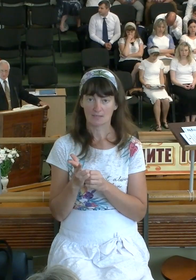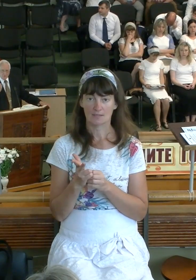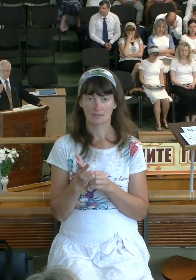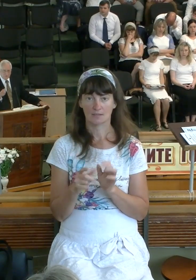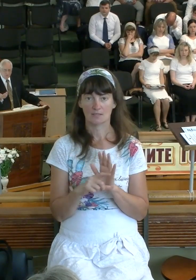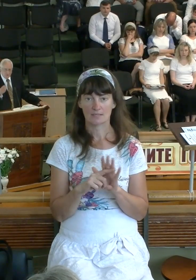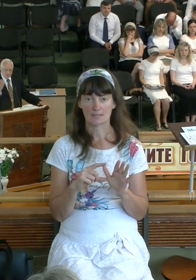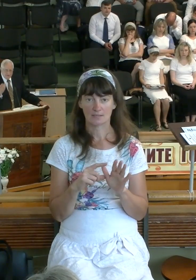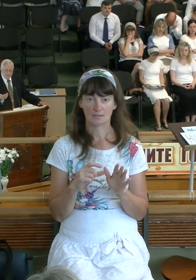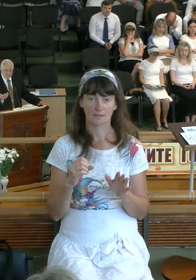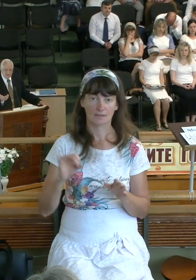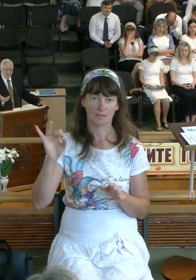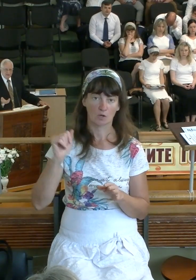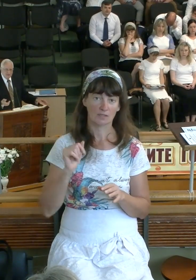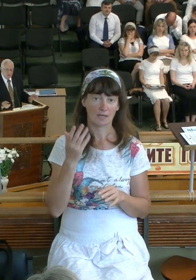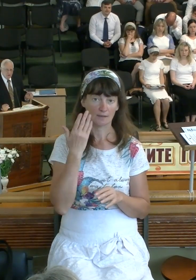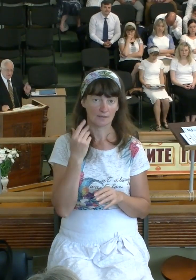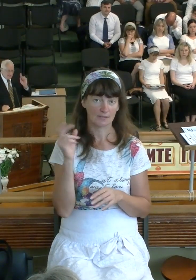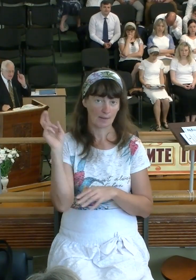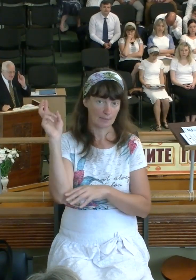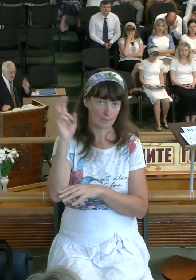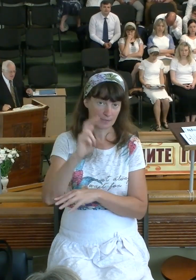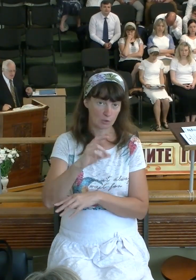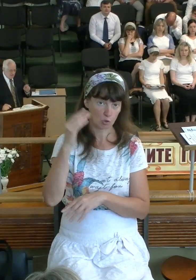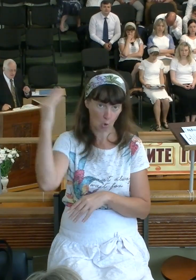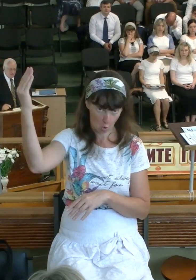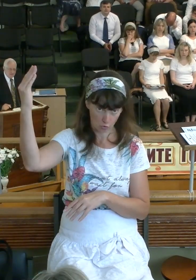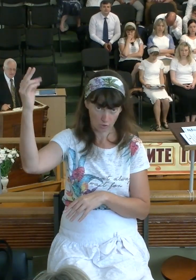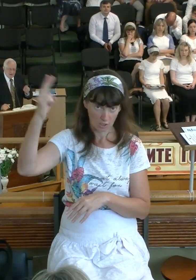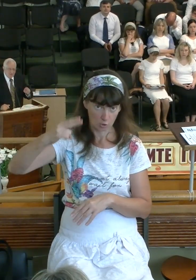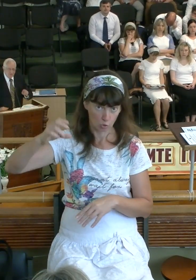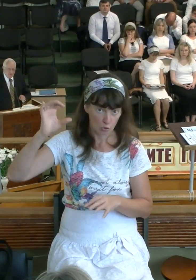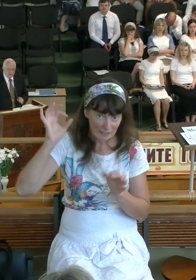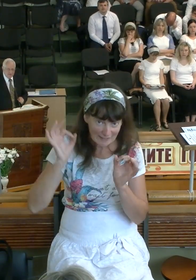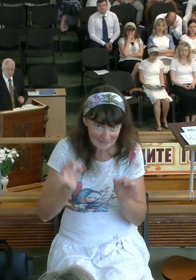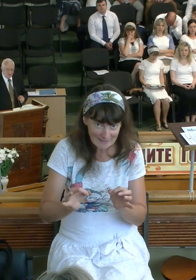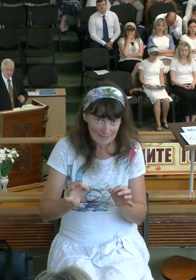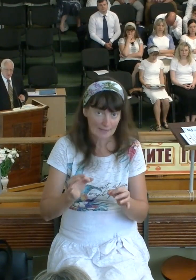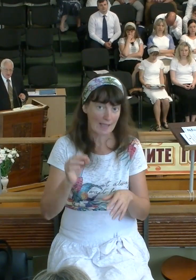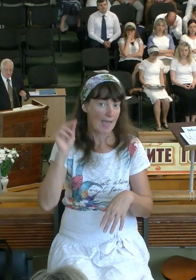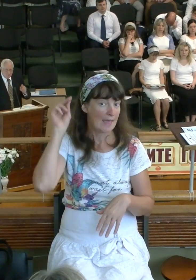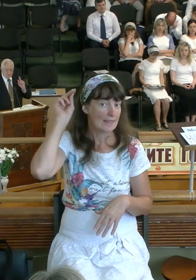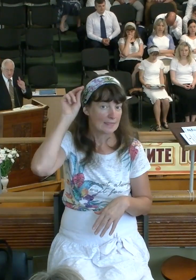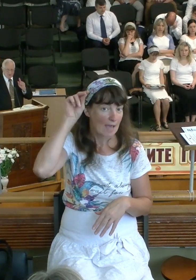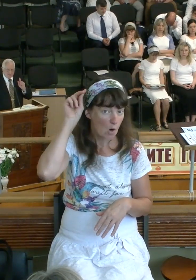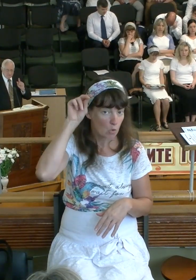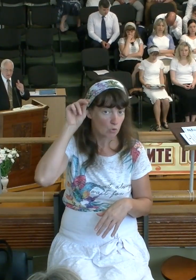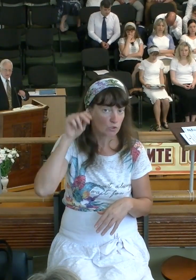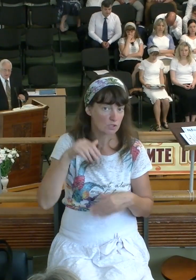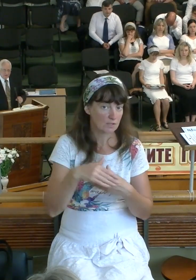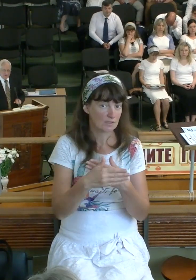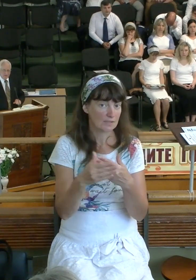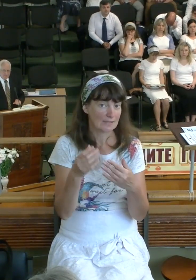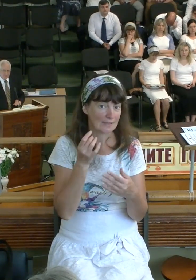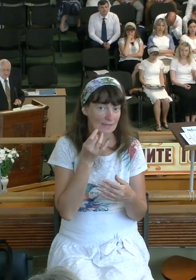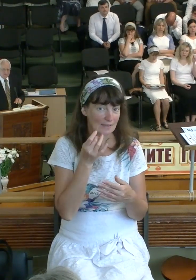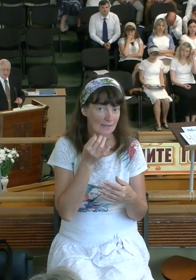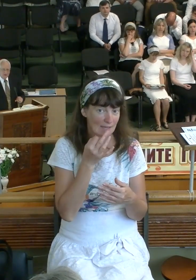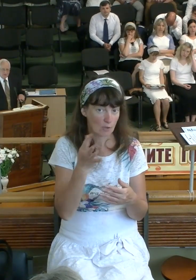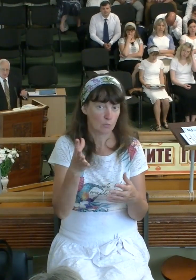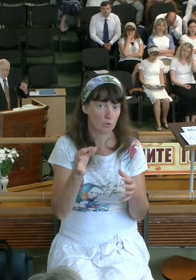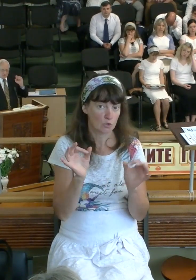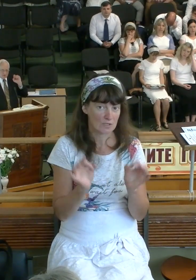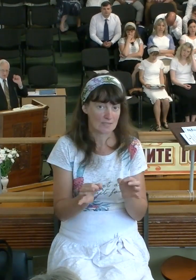Когда же придет Он, Дух истины, то наставит вас на всякую истину, ибо не от себя говорить